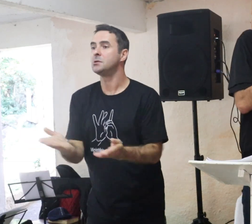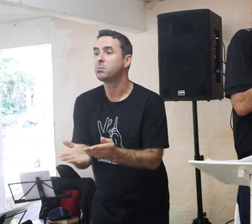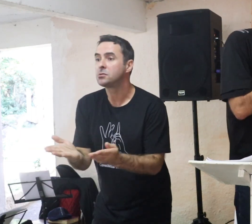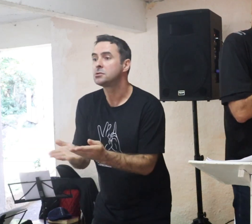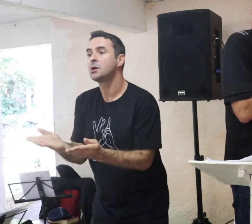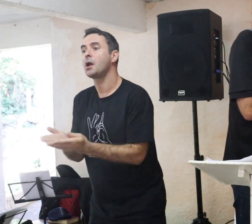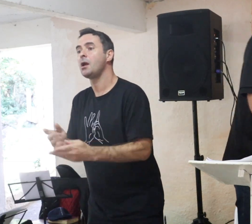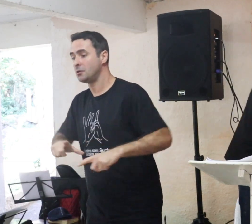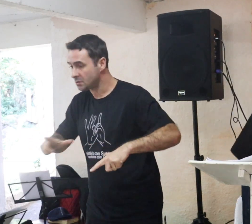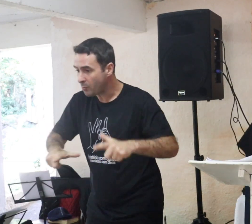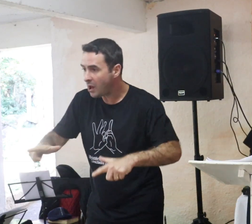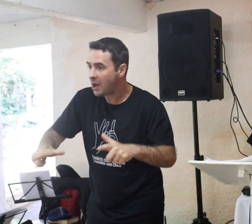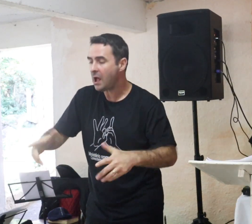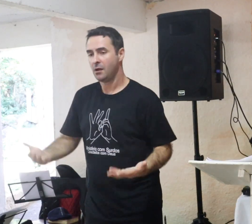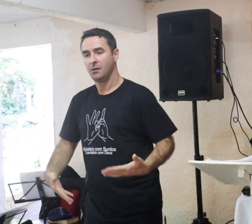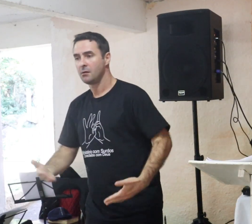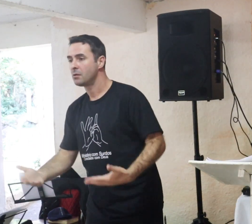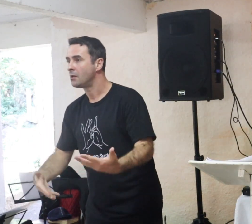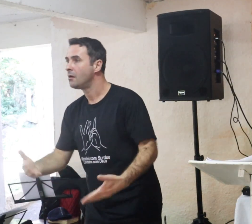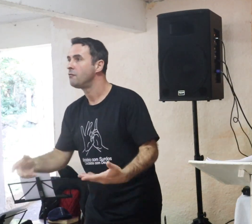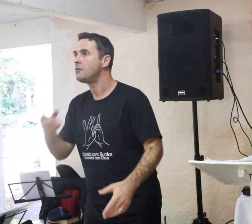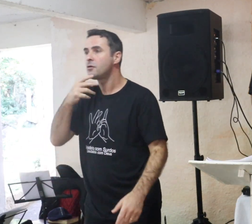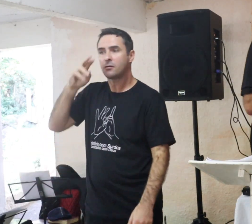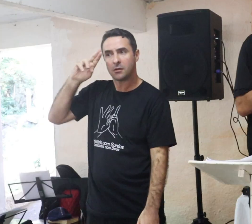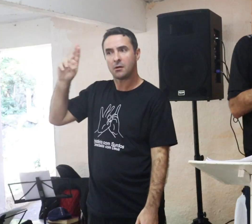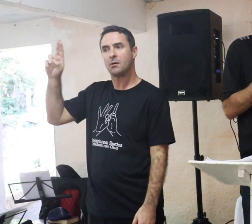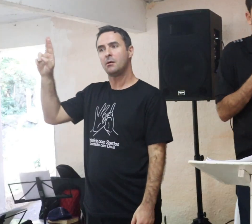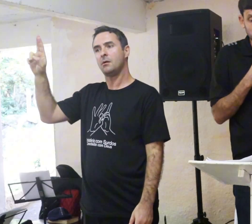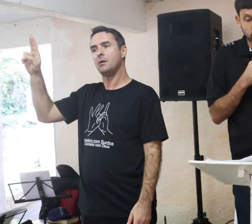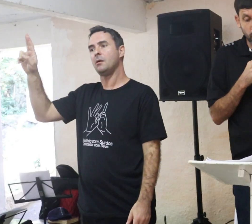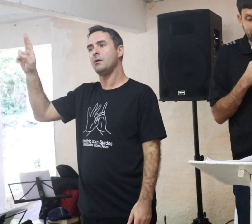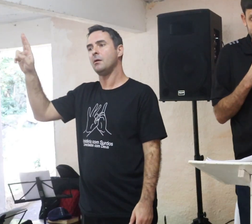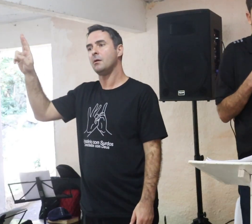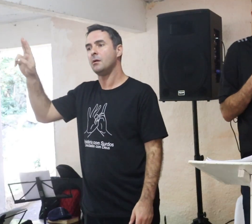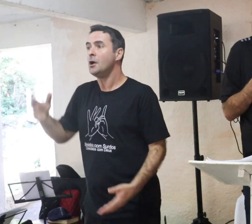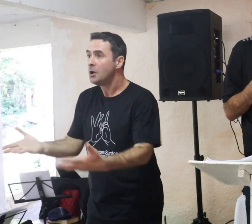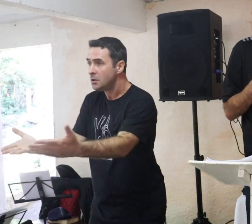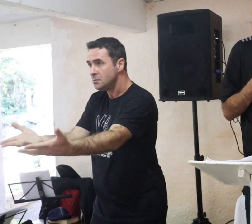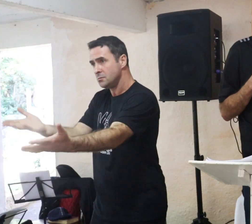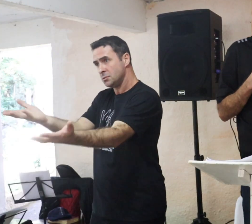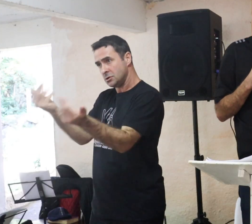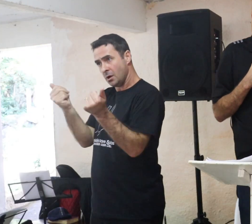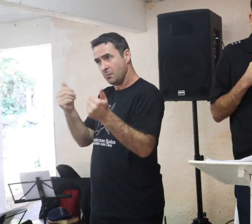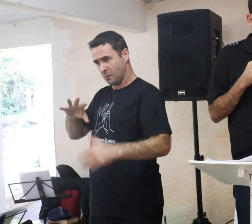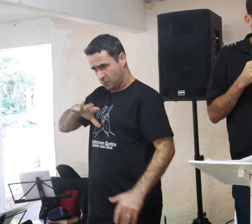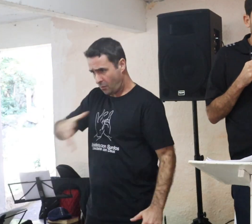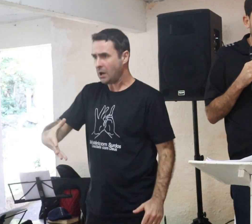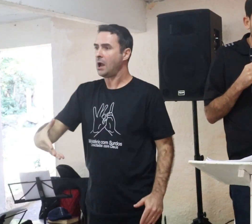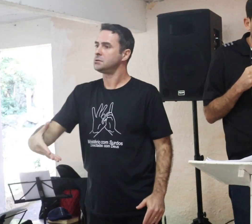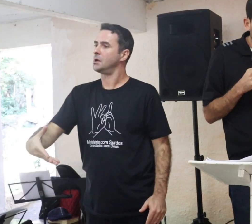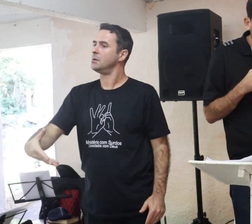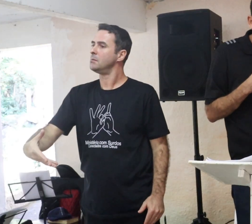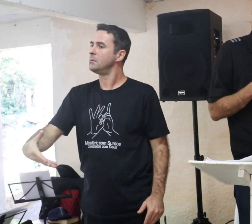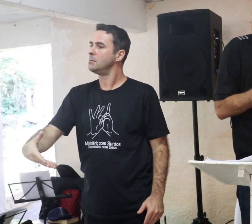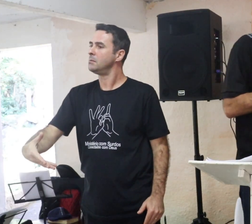Senhor. Um ensino que nos chama para termos coragem.